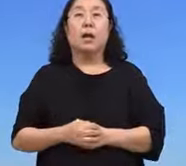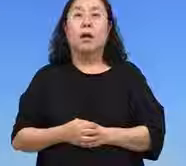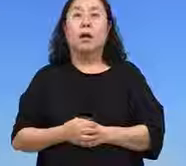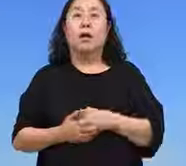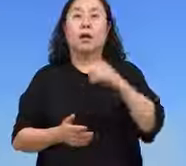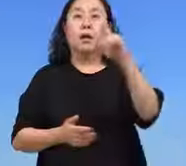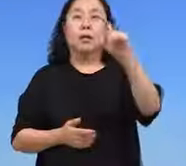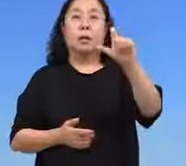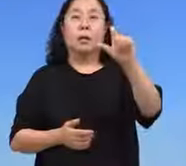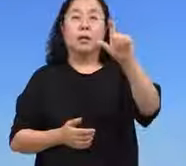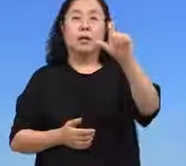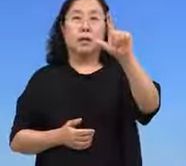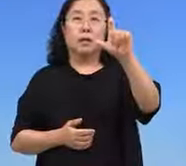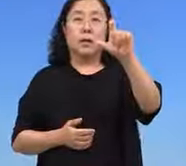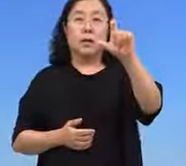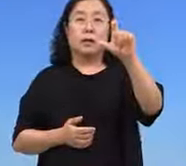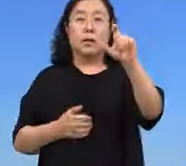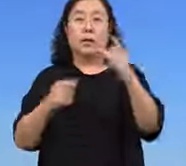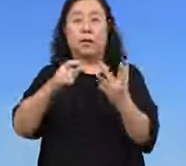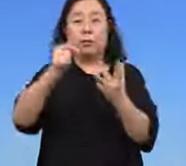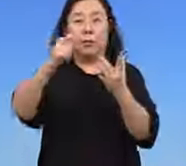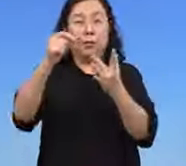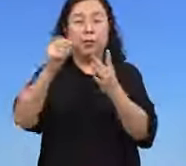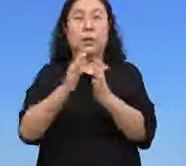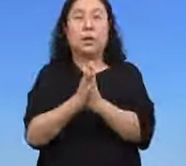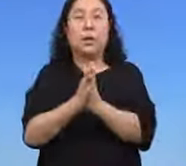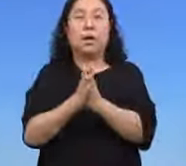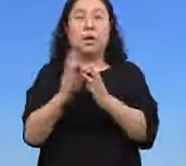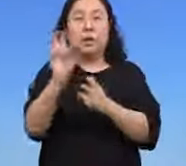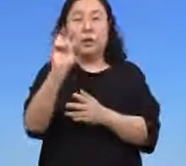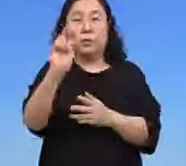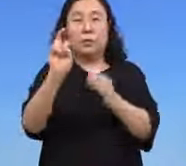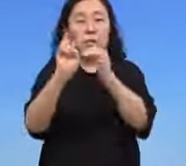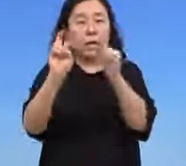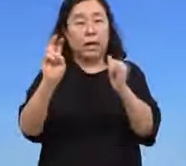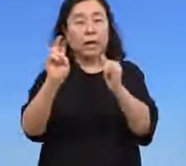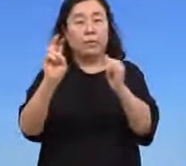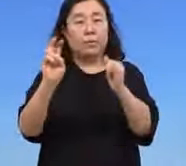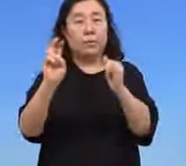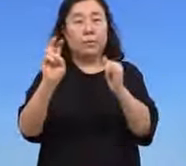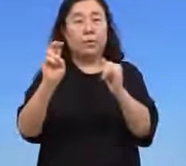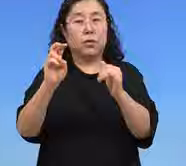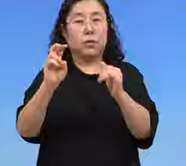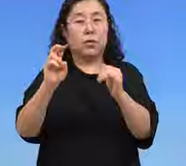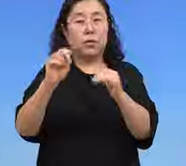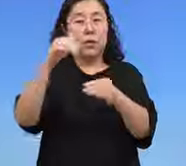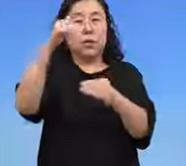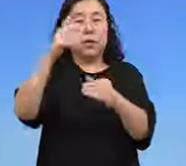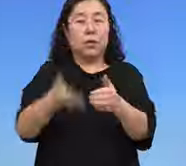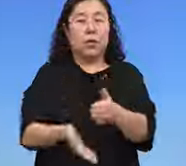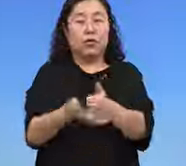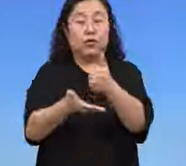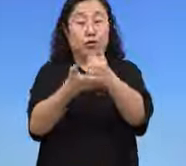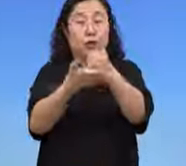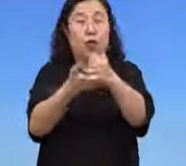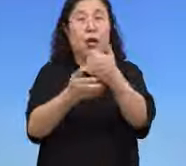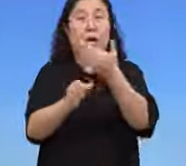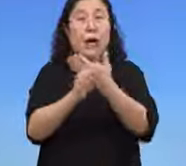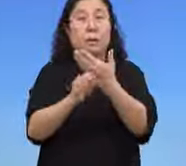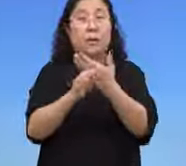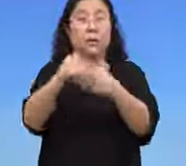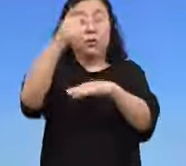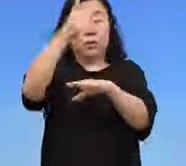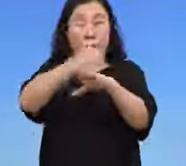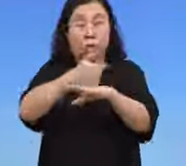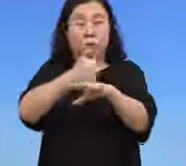뽑으니까 한 20명 정도 후보를 이제 청구해 주면 이걸 이제 당회에서 최종적으로 이제